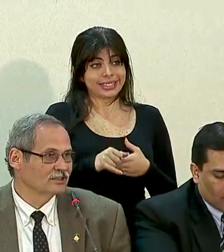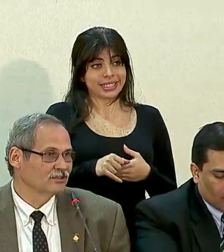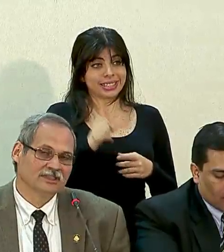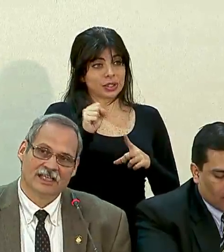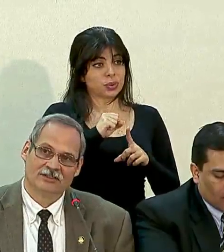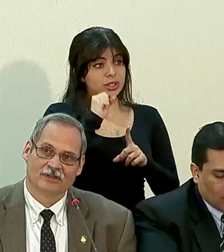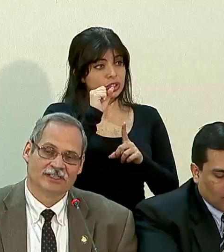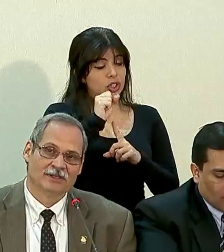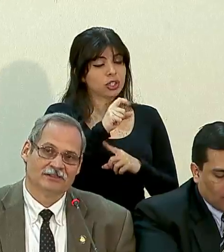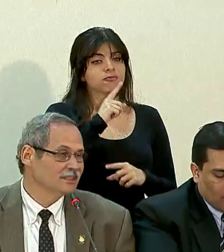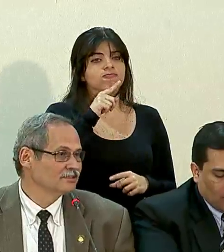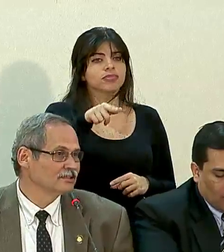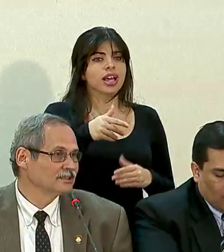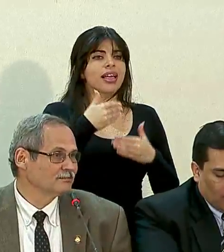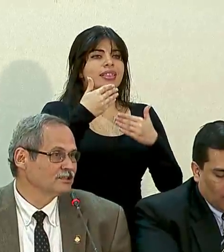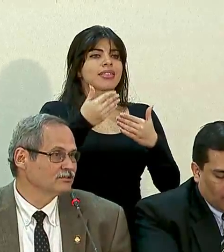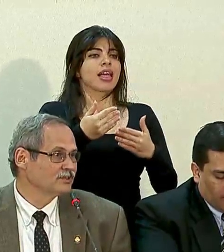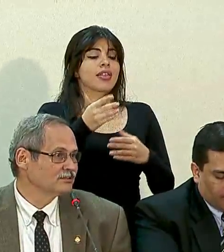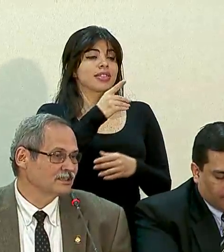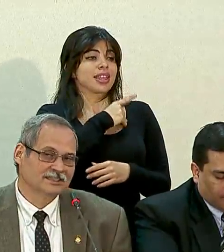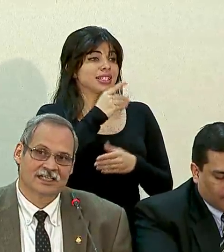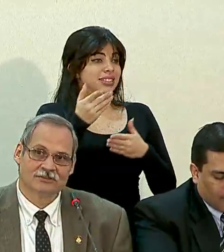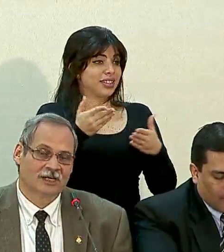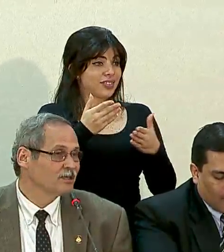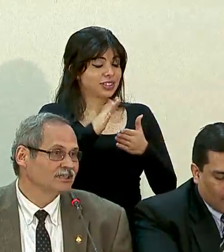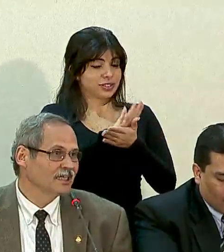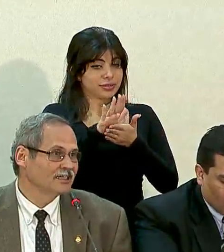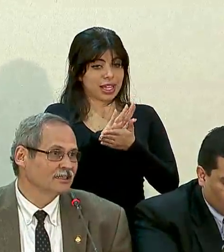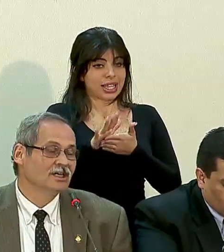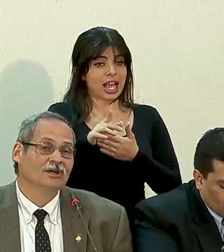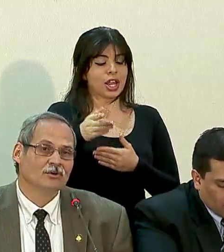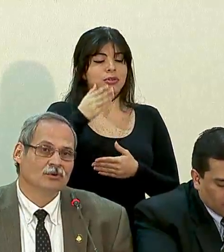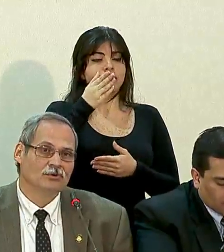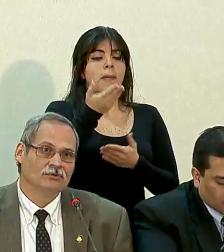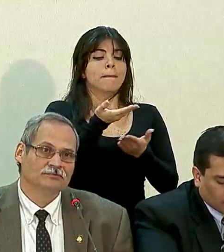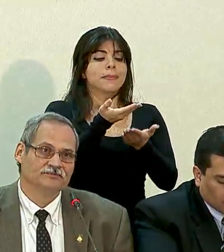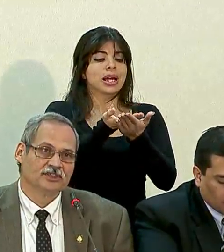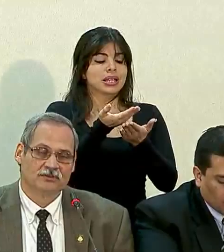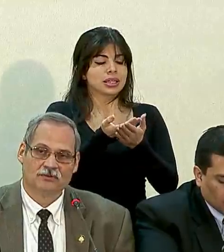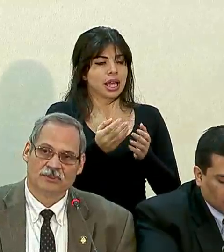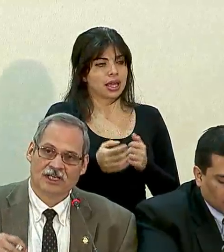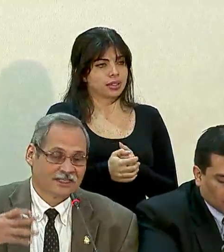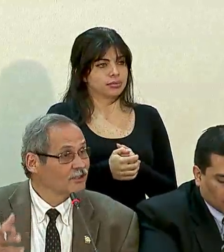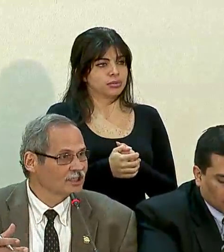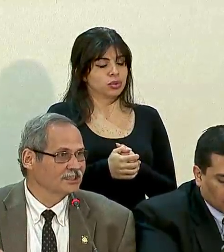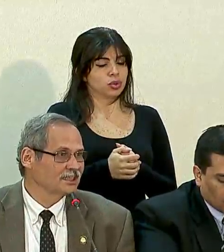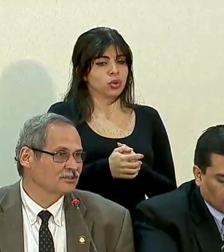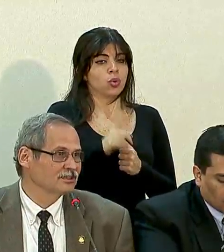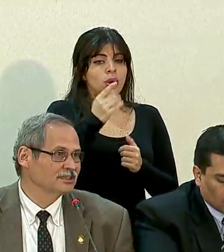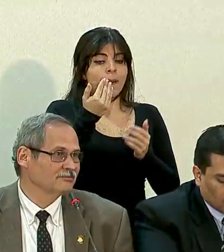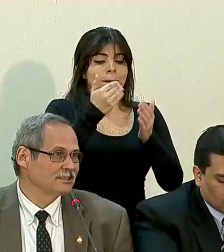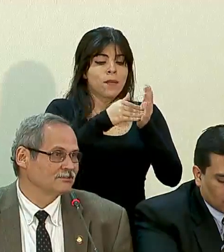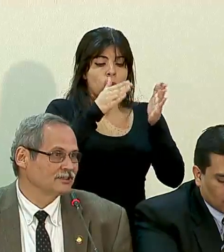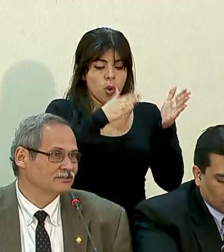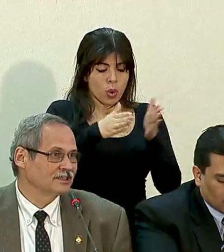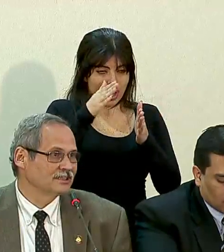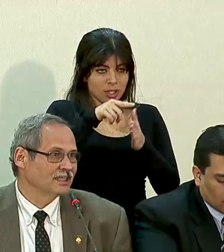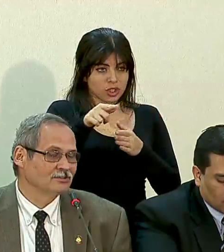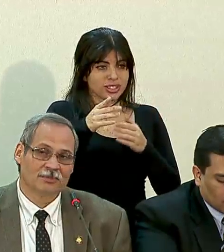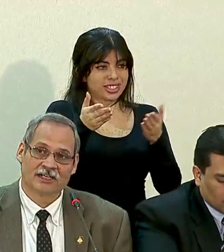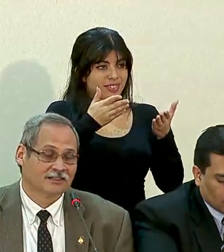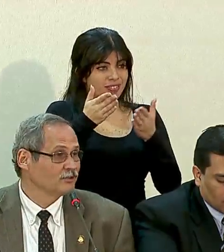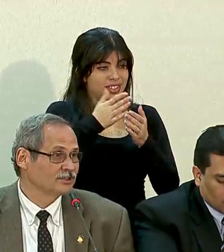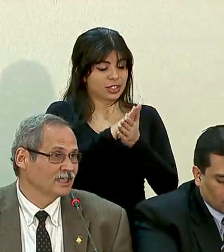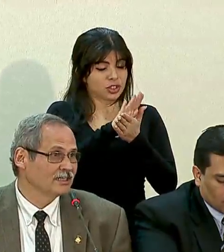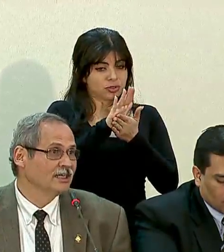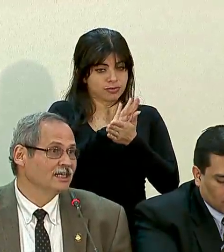Esta situación, de hecho, ha llevado al director del Servicio Fitosanitario a plantear una reorganización del Servicio